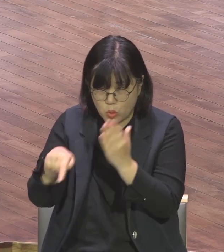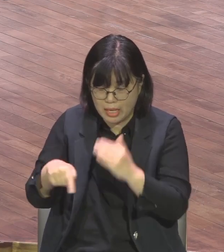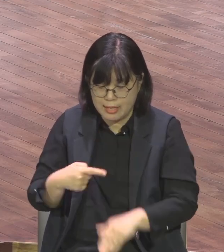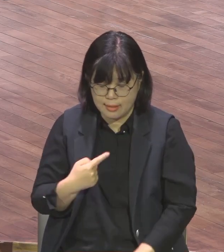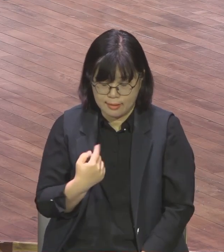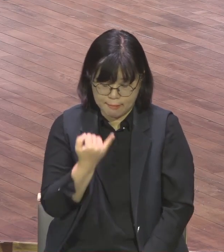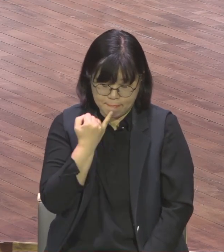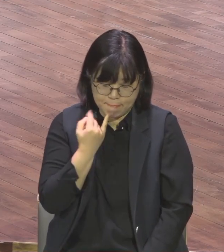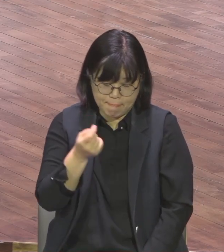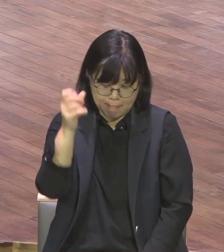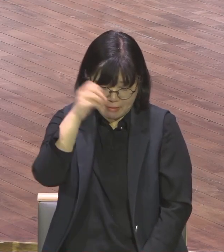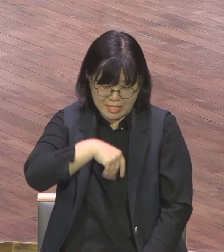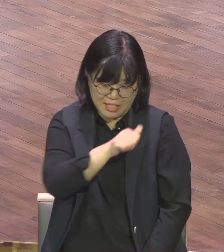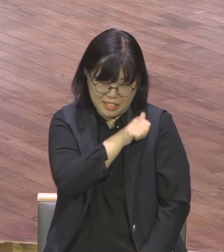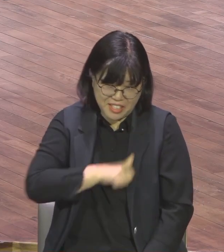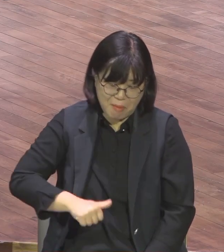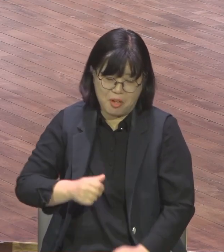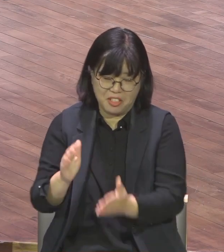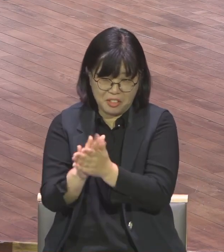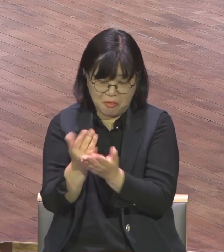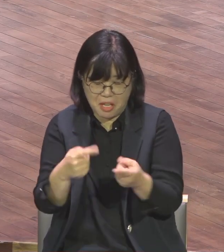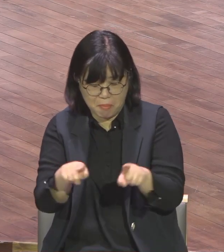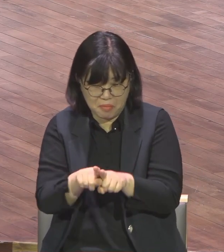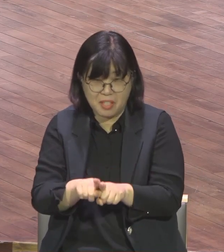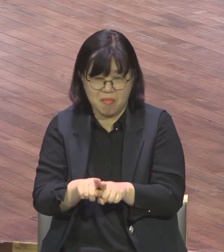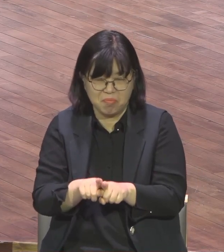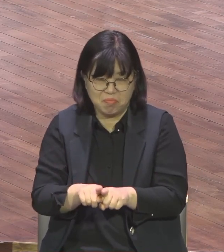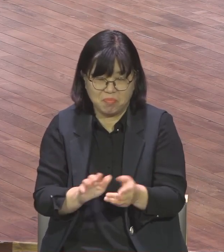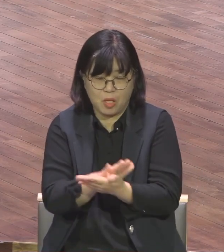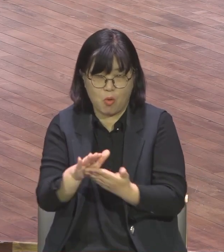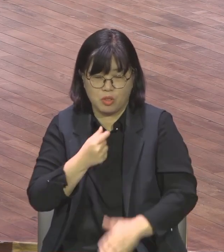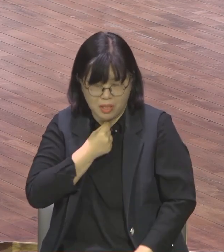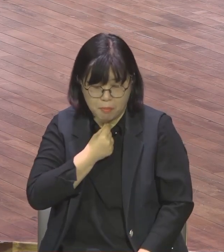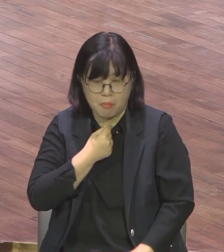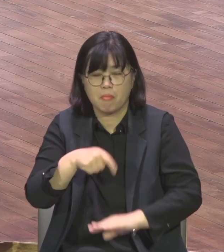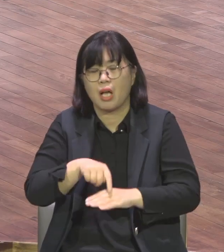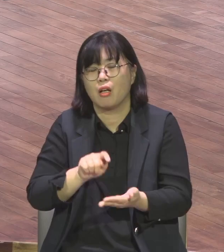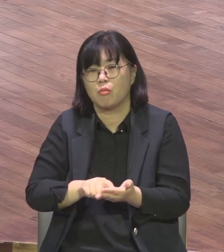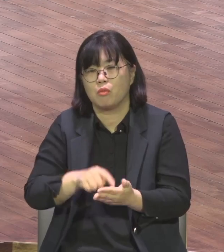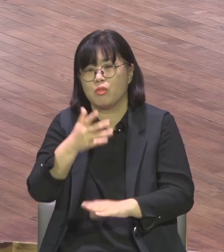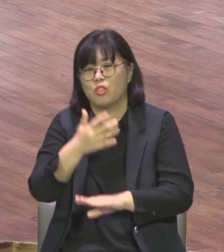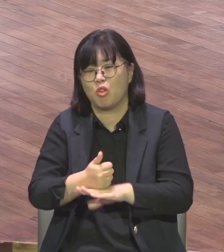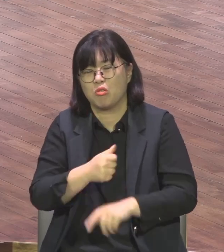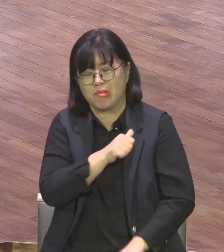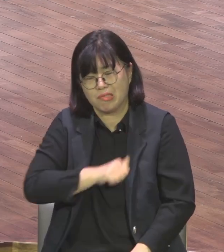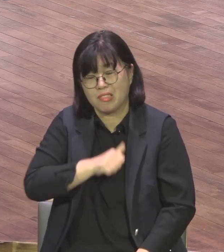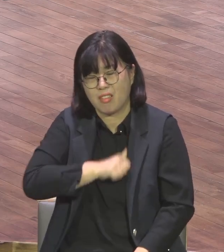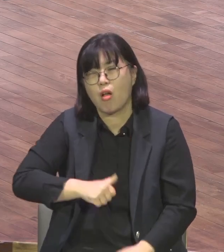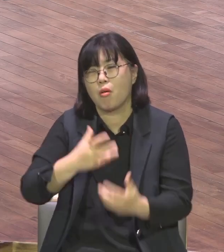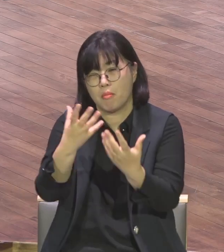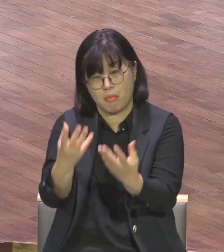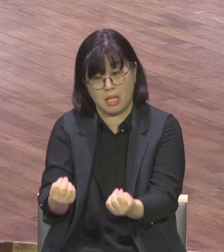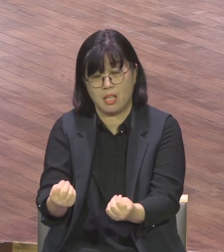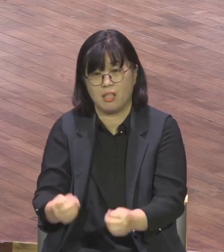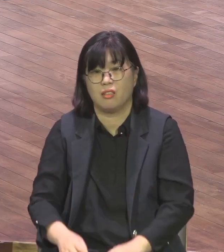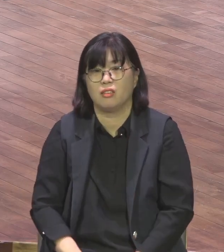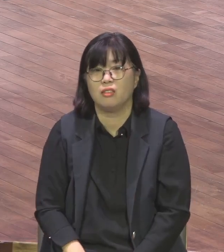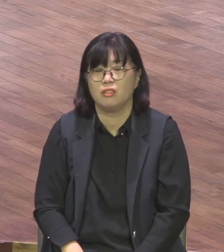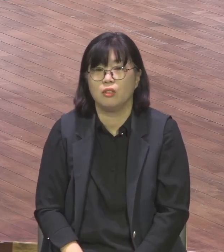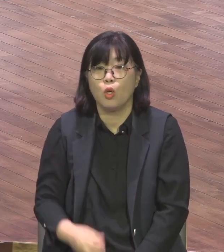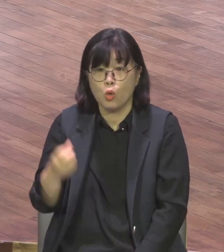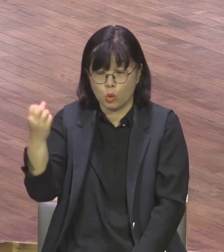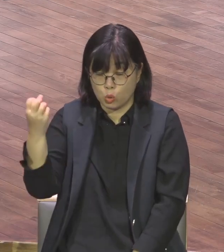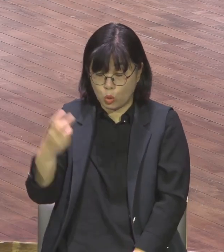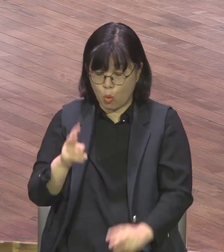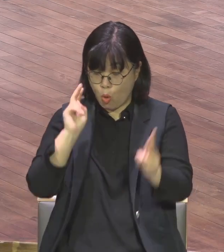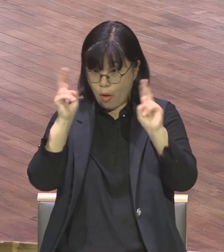성인이 된 후에도 이성의 이 관심을 끌거나 이 직장 상사의 인정을 받기 위해서 다양한 방법을 동원합니다.